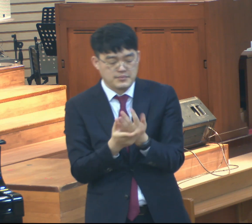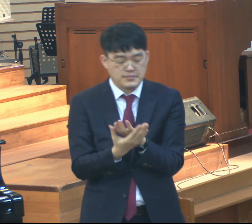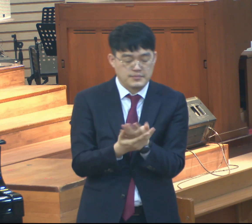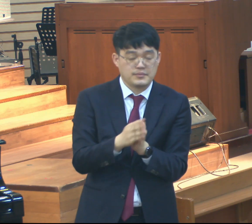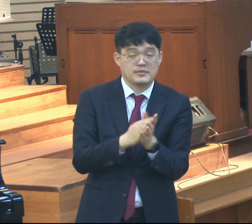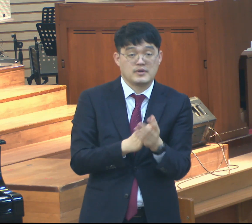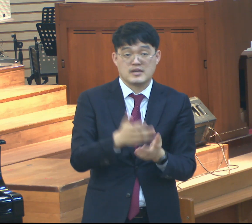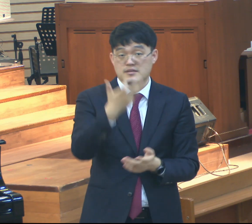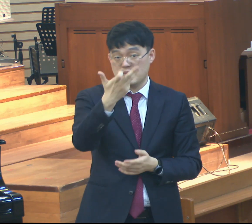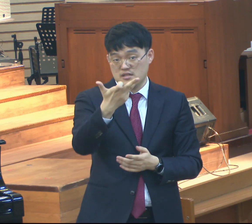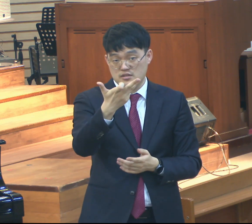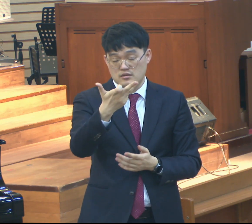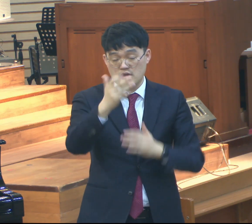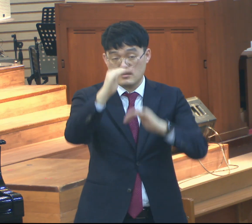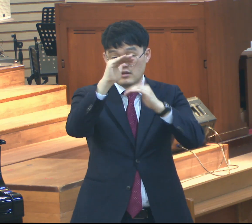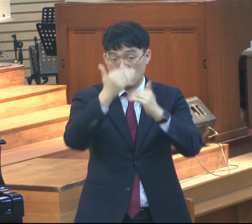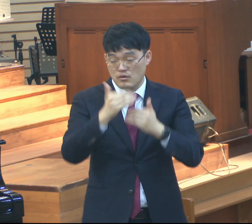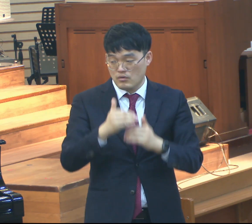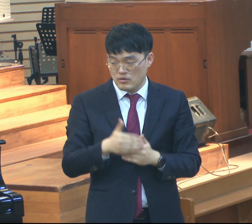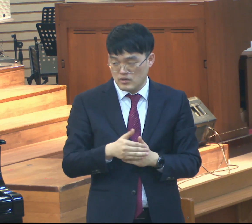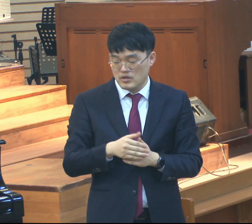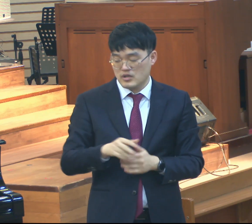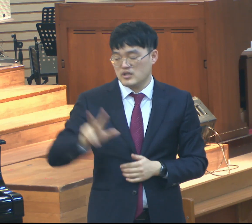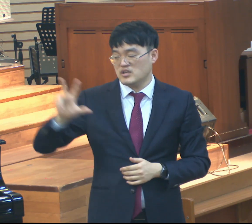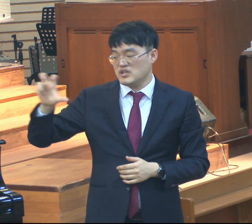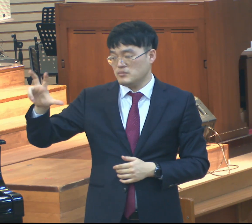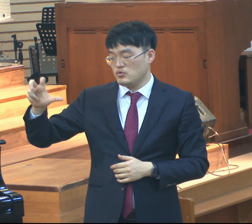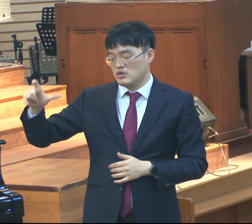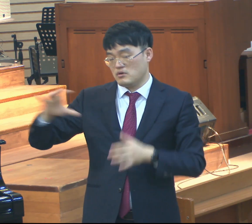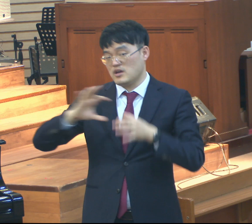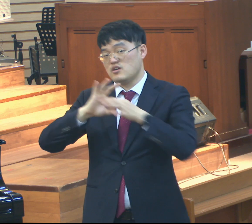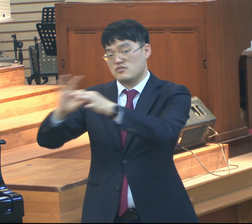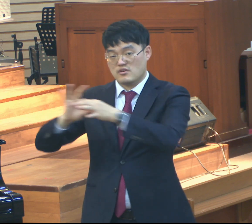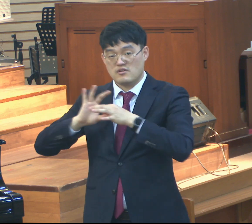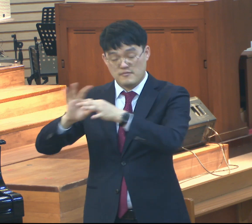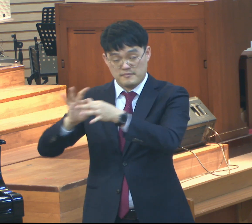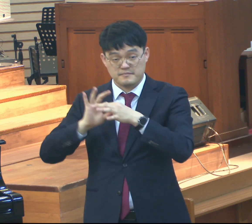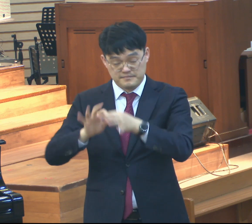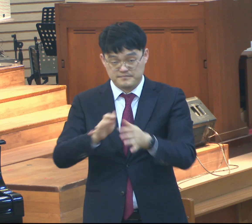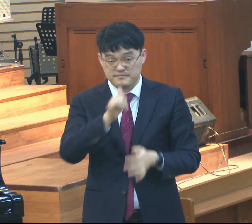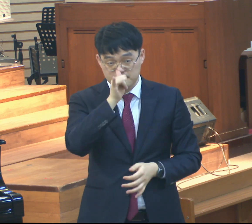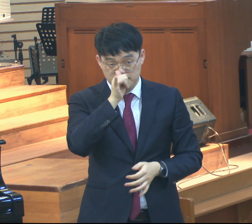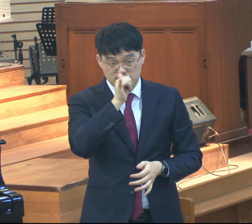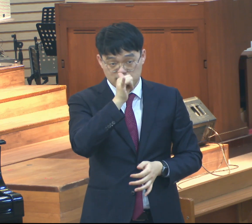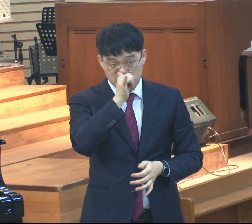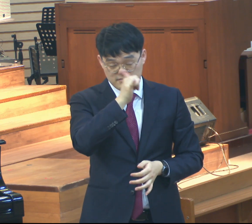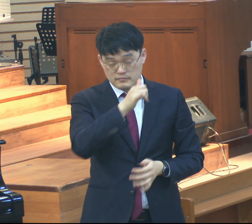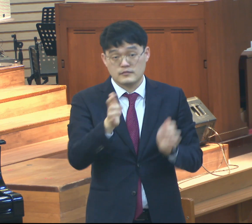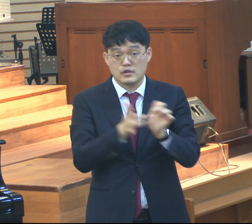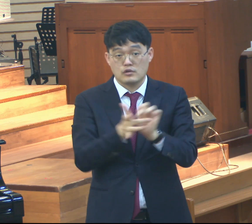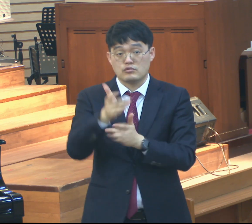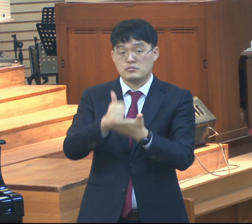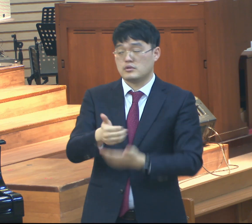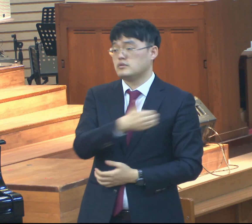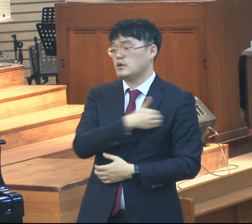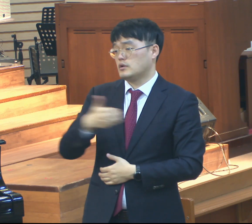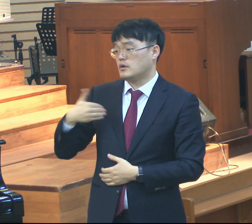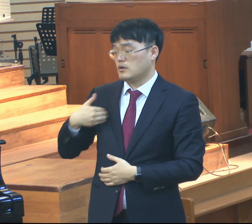장면을 25절로 그대로 연결을 하면서 예수님은 당당하게 신분을 받으셨지만 겁을